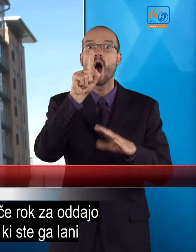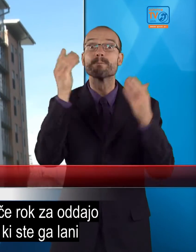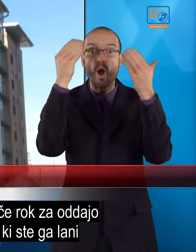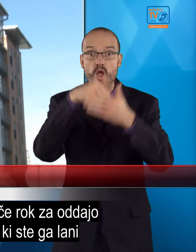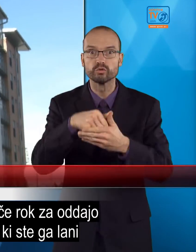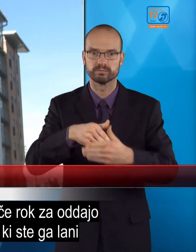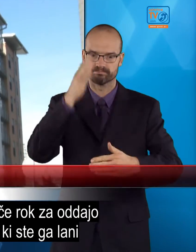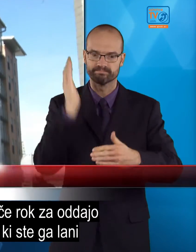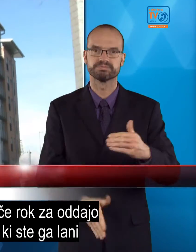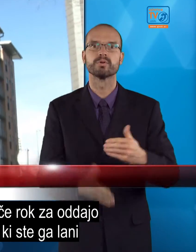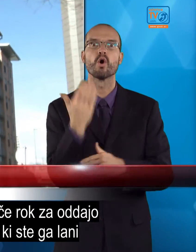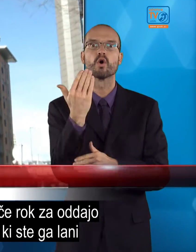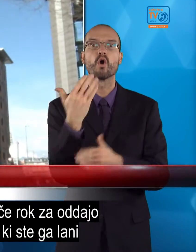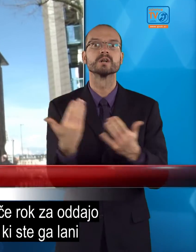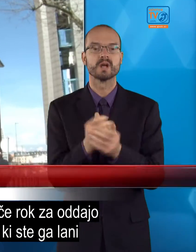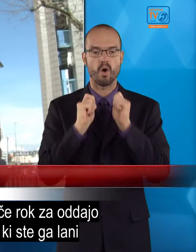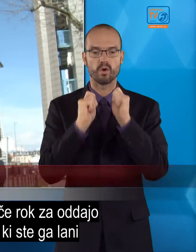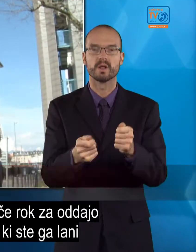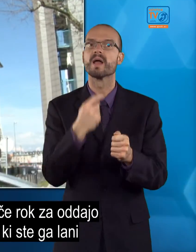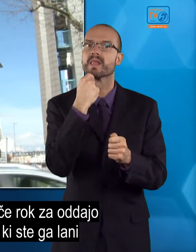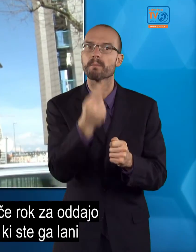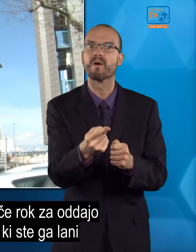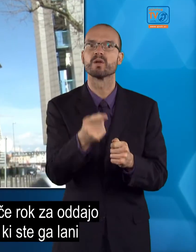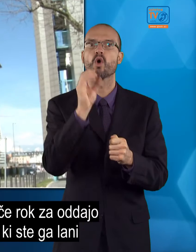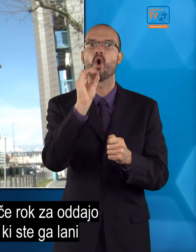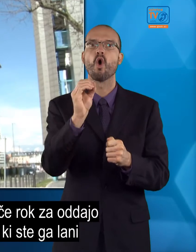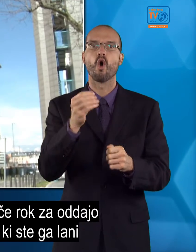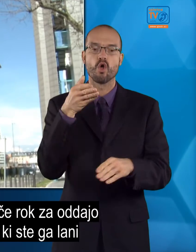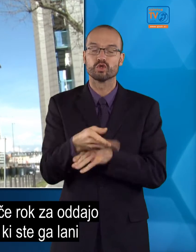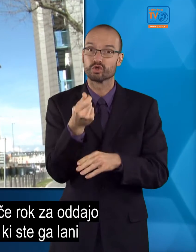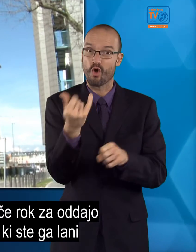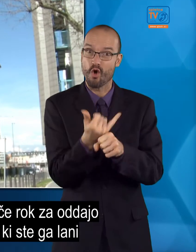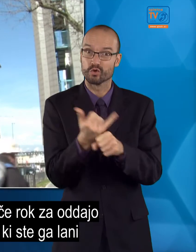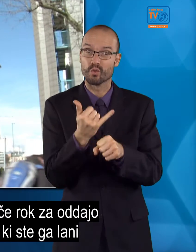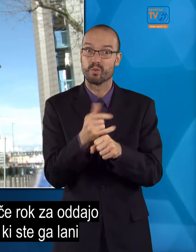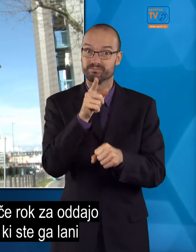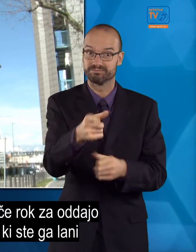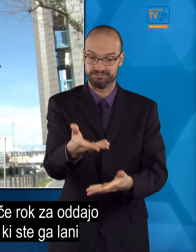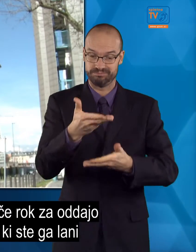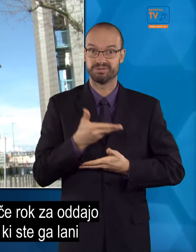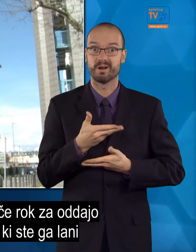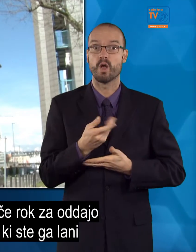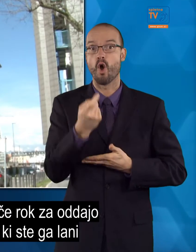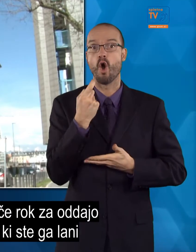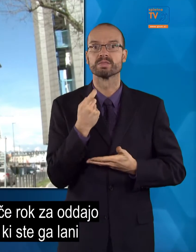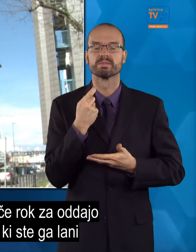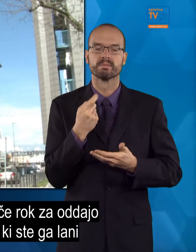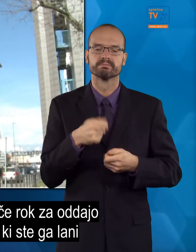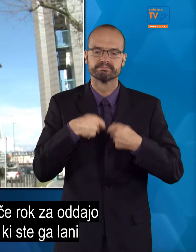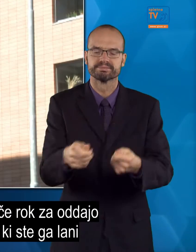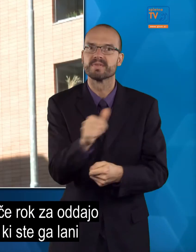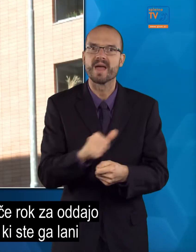15.1.2016 opolnoči poteče rok za oddajo napovedi o dohodku, ki ste ga lani prejeli od oddaje premičnin